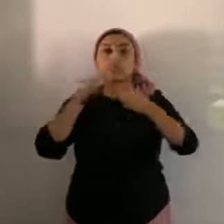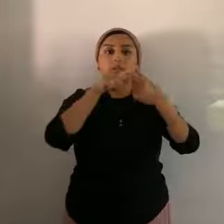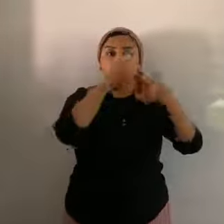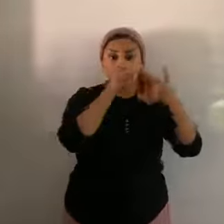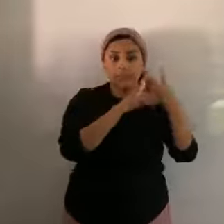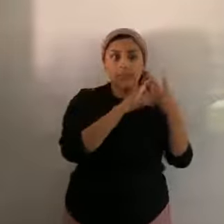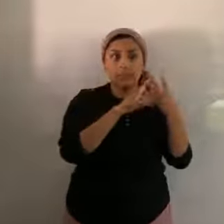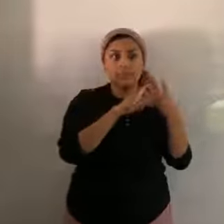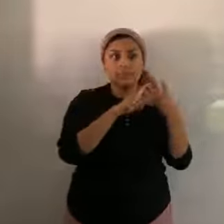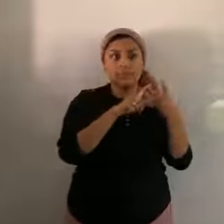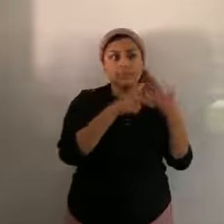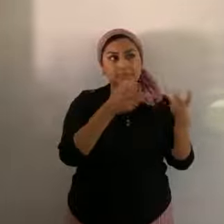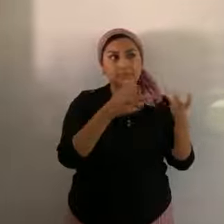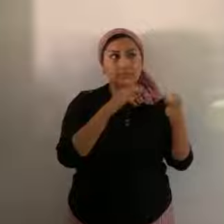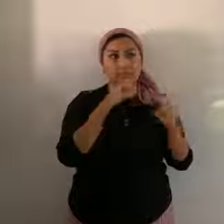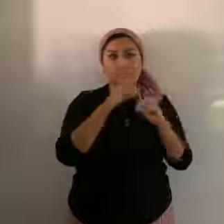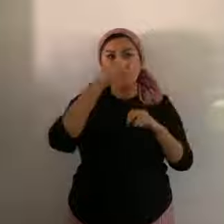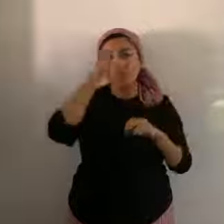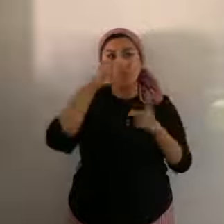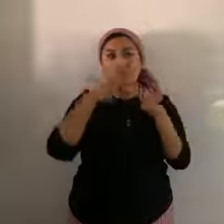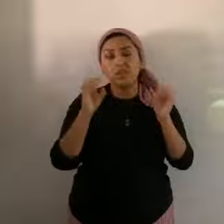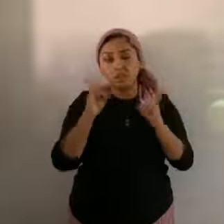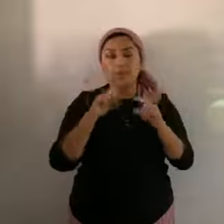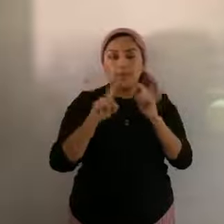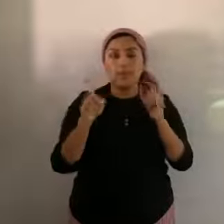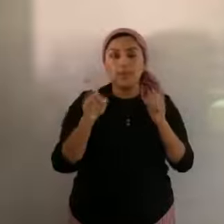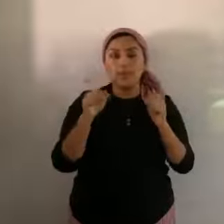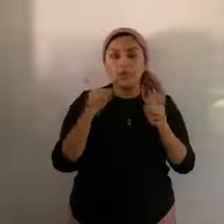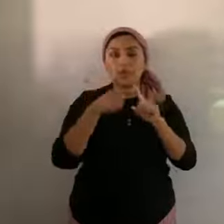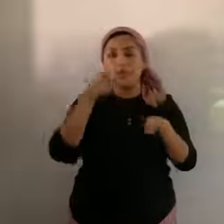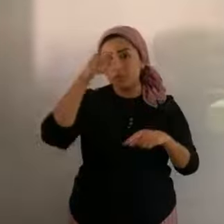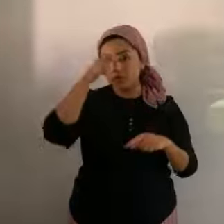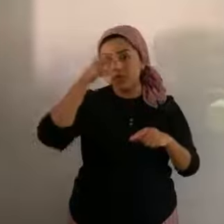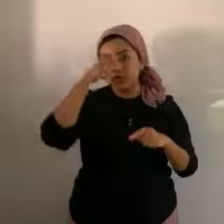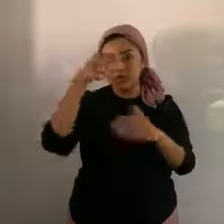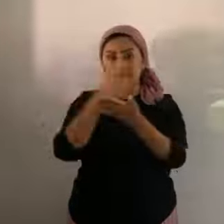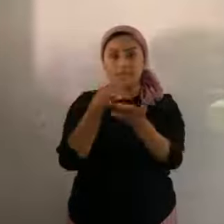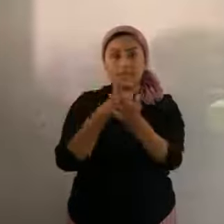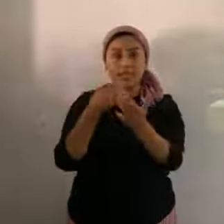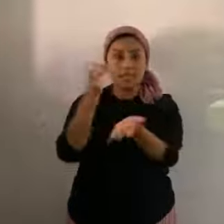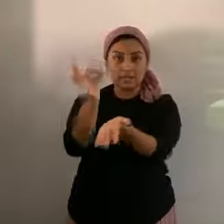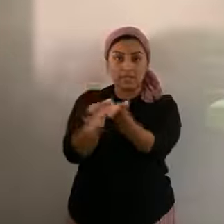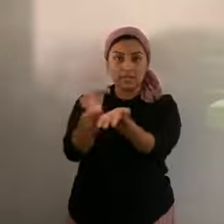ya no tanto existía el Imperio Griego, pues, pero de Grecia;